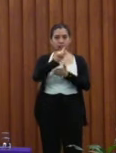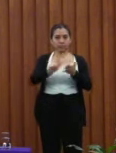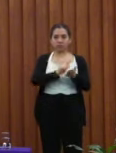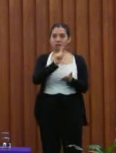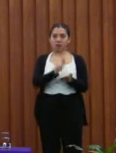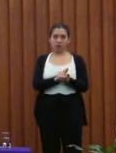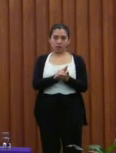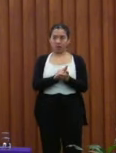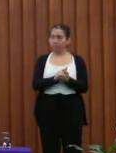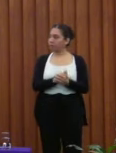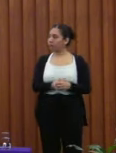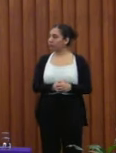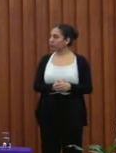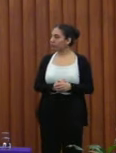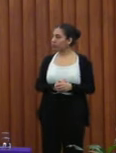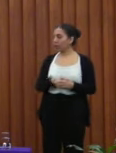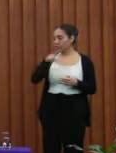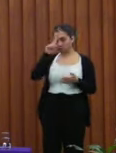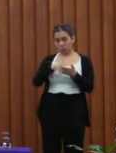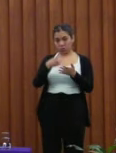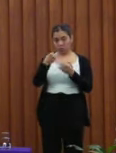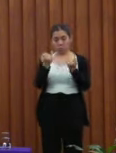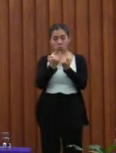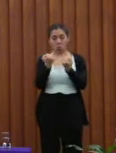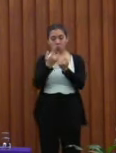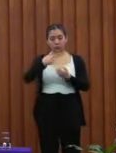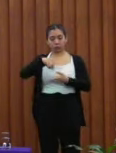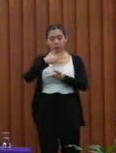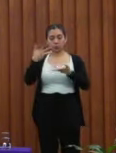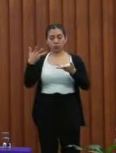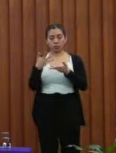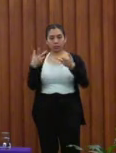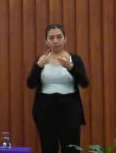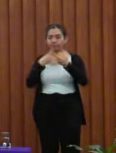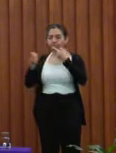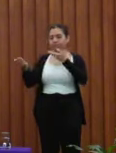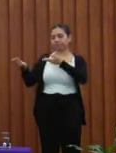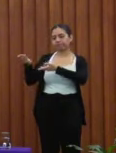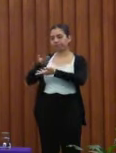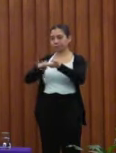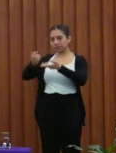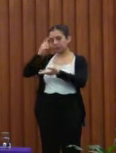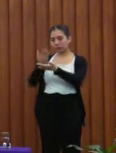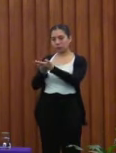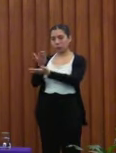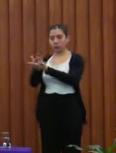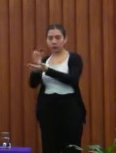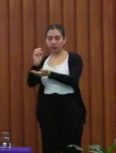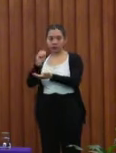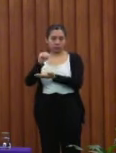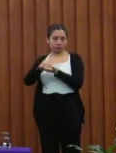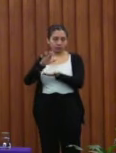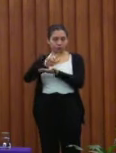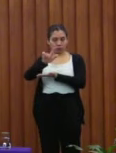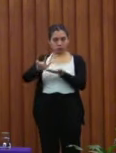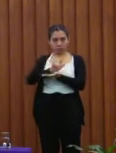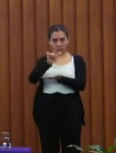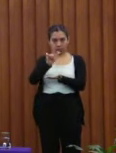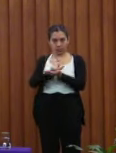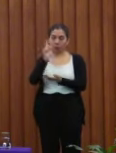está trabajando sobre eso con la Fiscalía General de la República. Esperemos que pronto nos den una respuesta también sobre